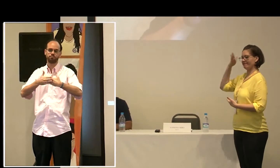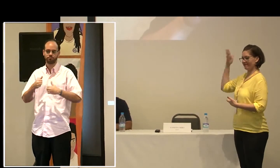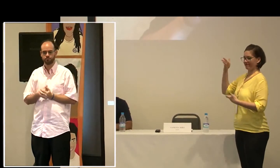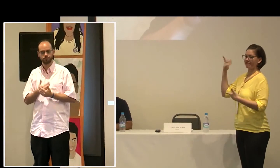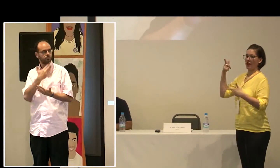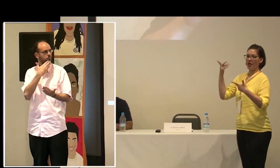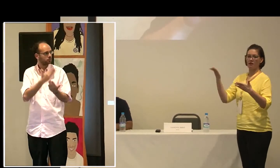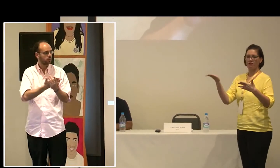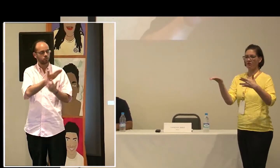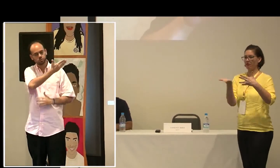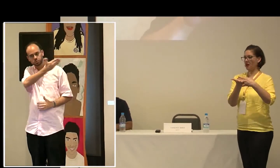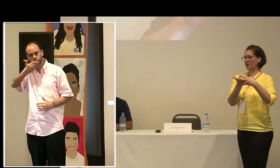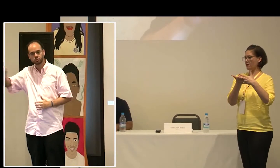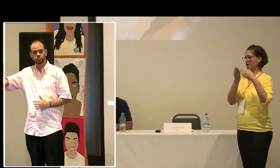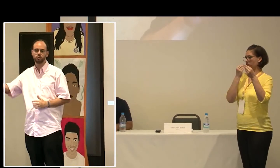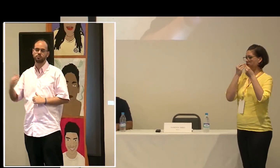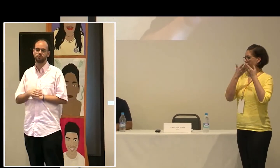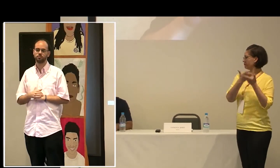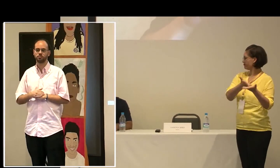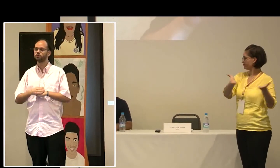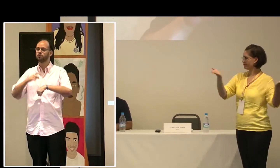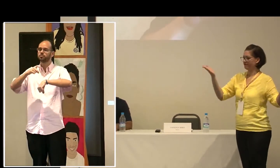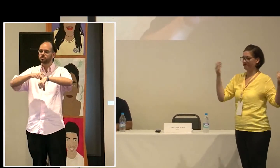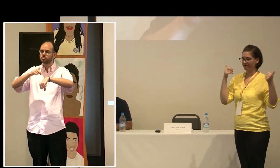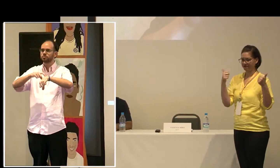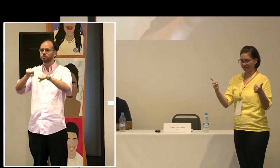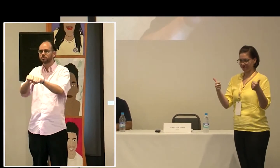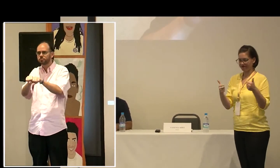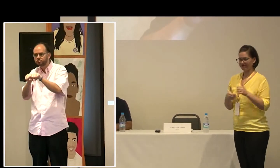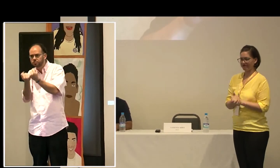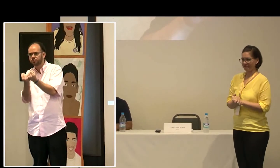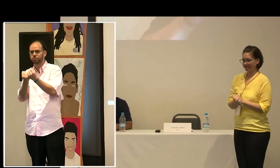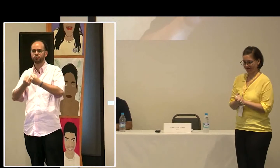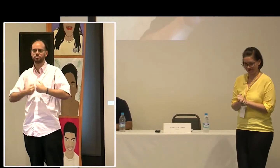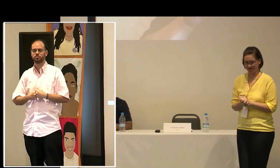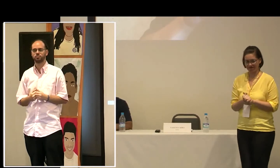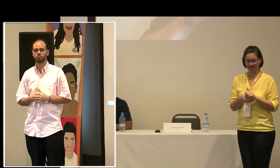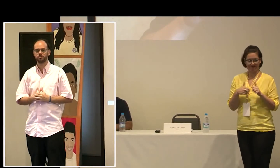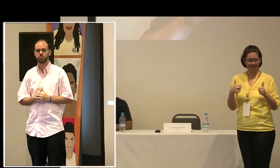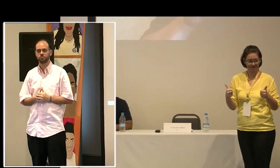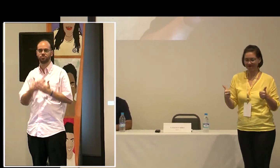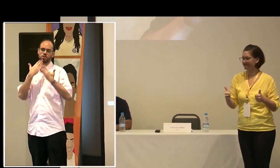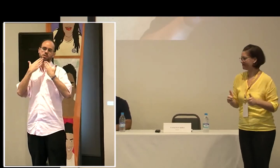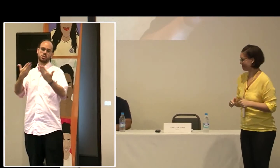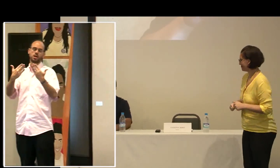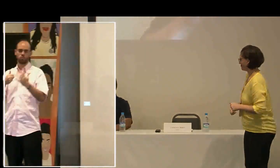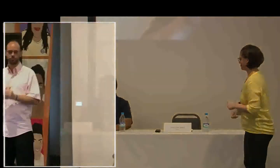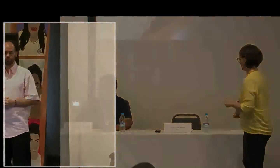obrigada pela presença de vocês, por cada palestra. Vamos agora para o intervalo.